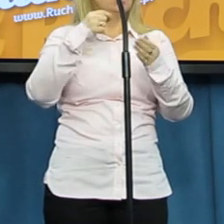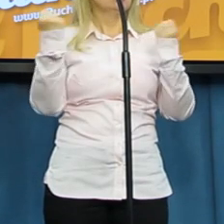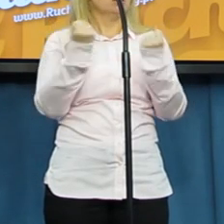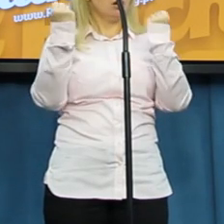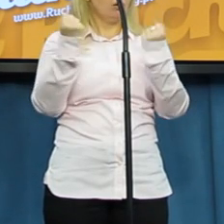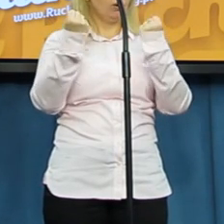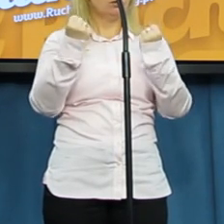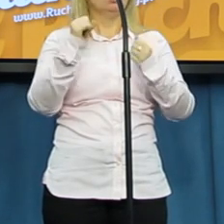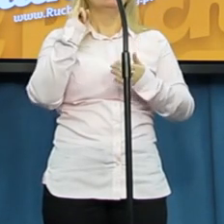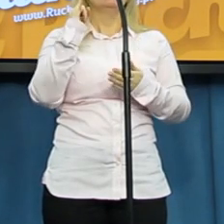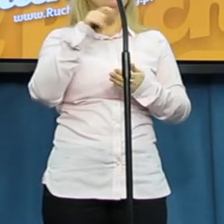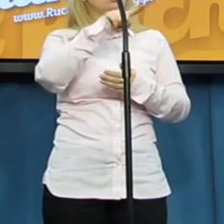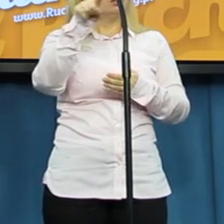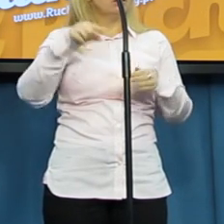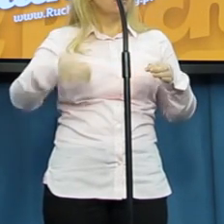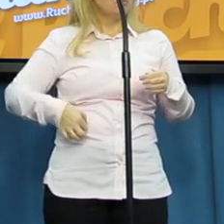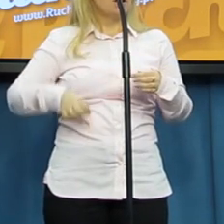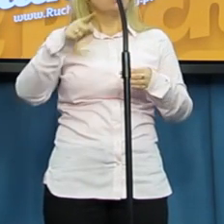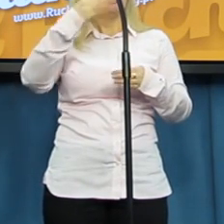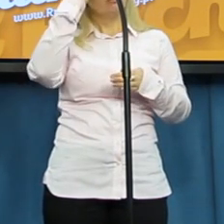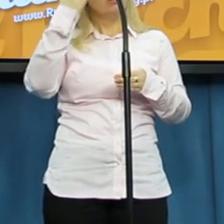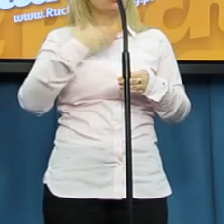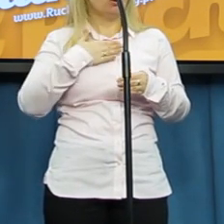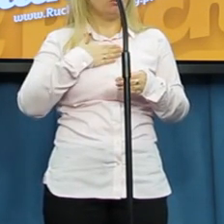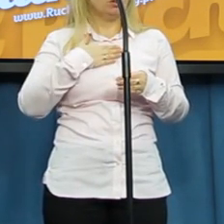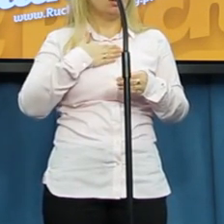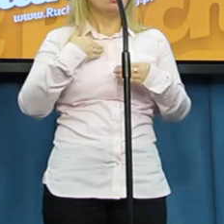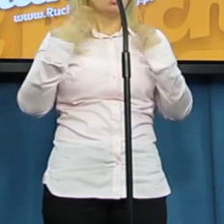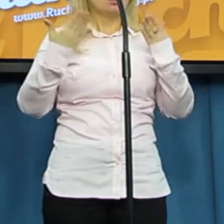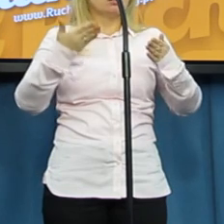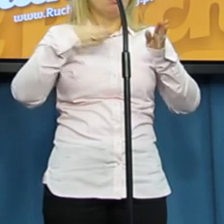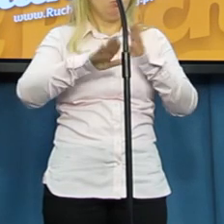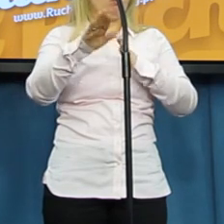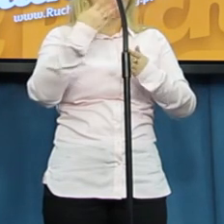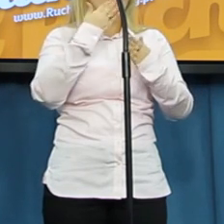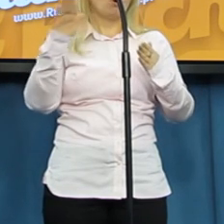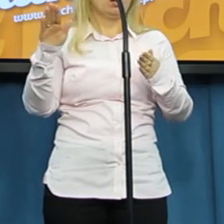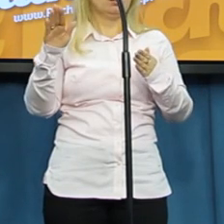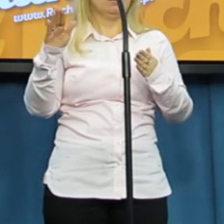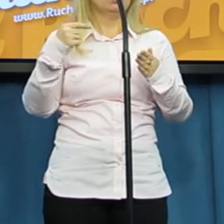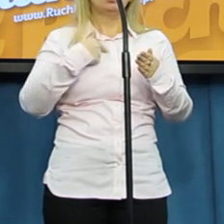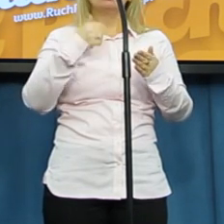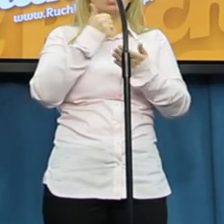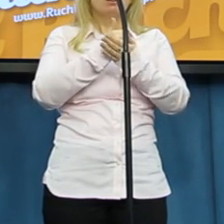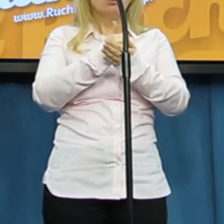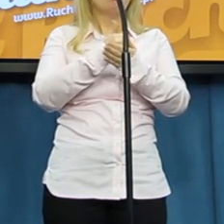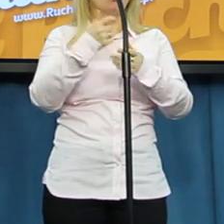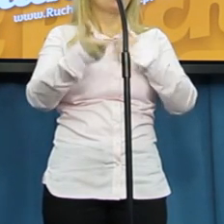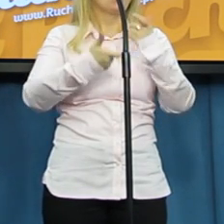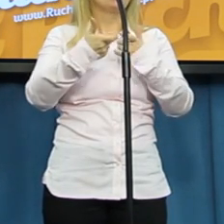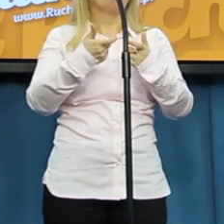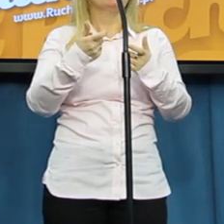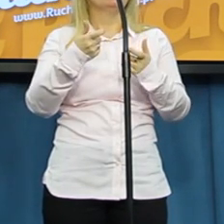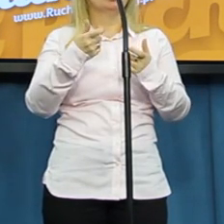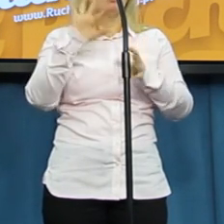i myślę, że Państwo potwierdzicie, że mniej więcej tak się staram prezentować. Ja nie będę uprawiał ani gestów,